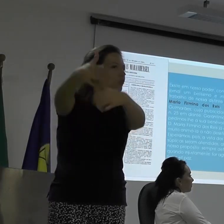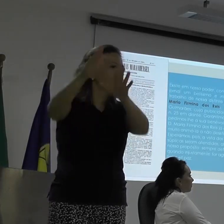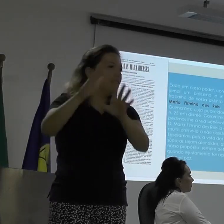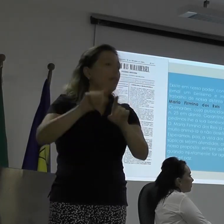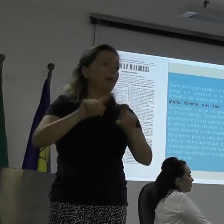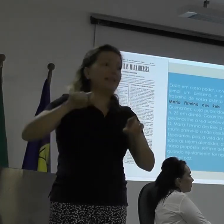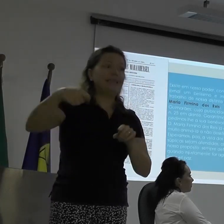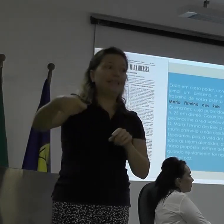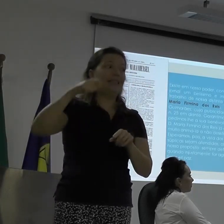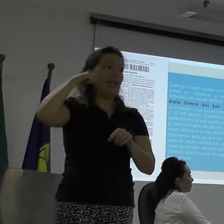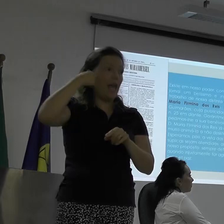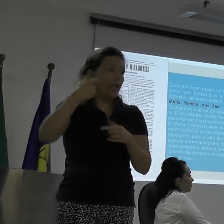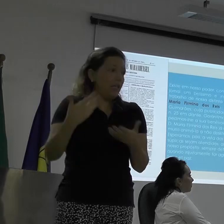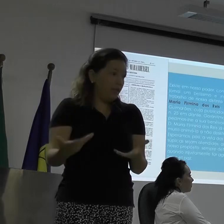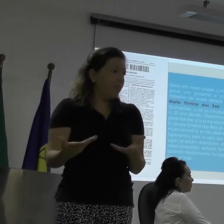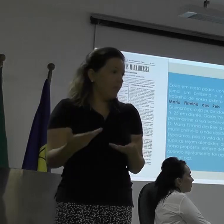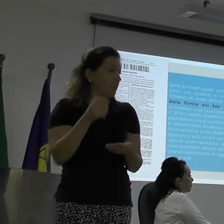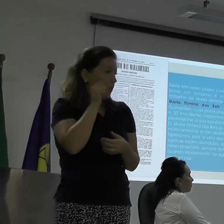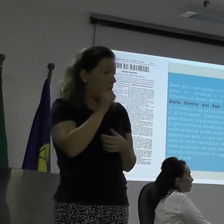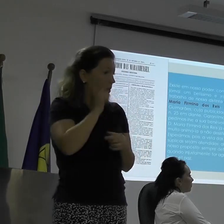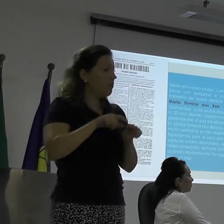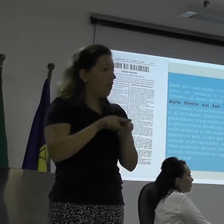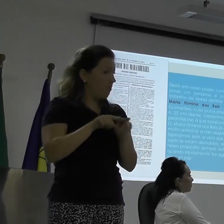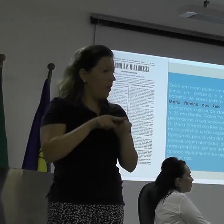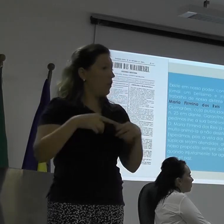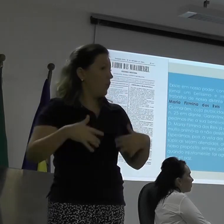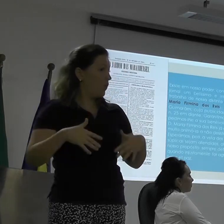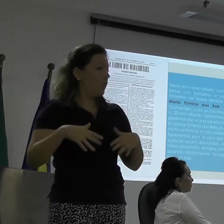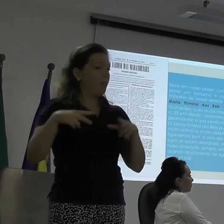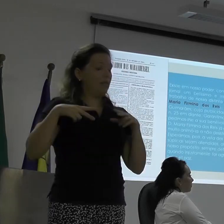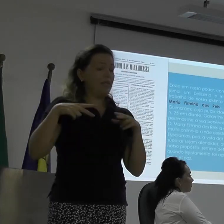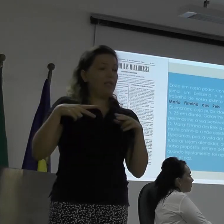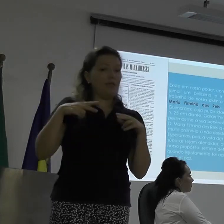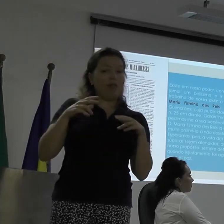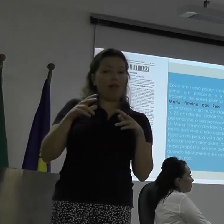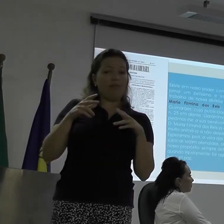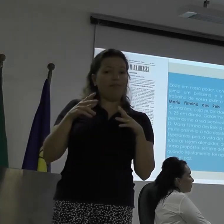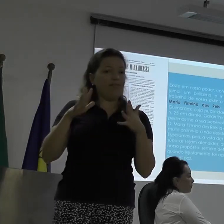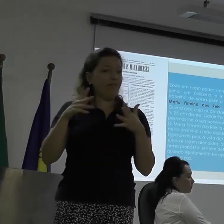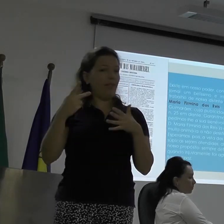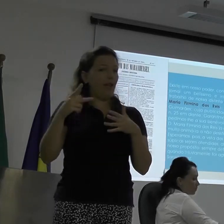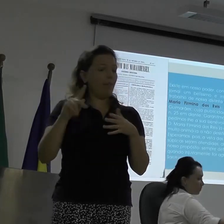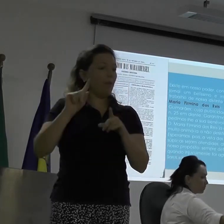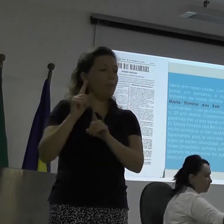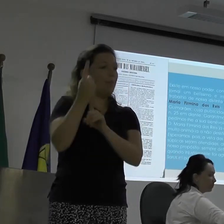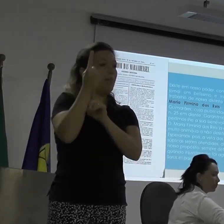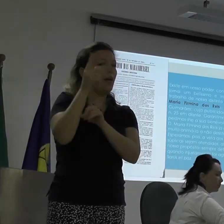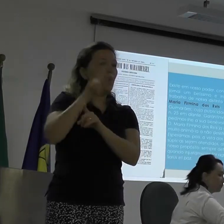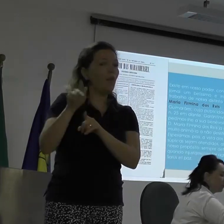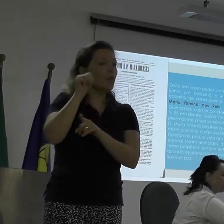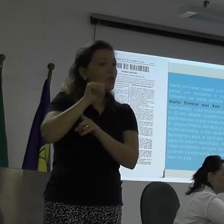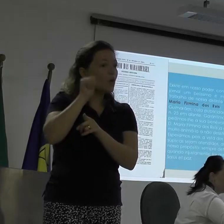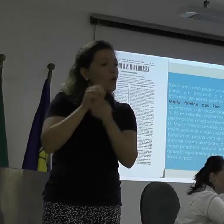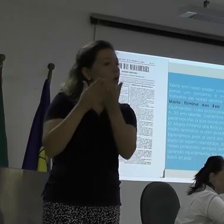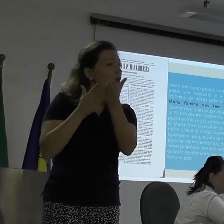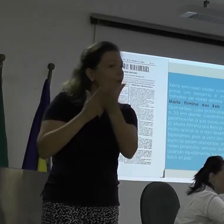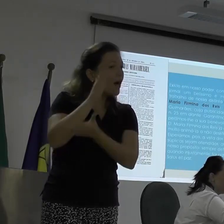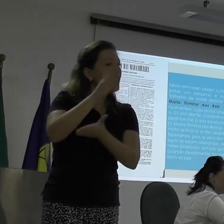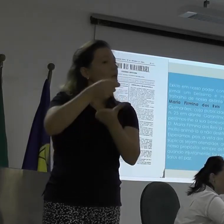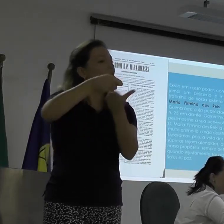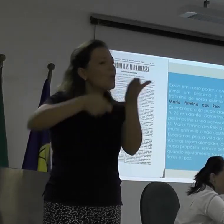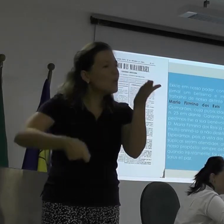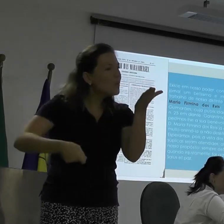mulher negra, né? E tem uma história particular de que foi a primeira professora aprovada num